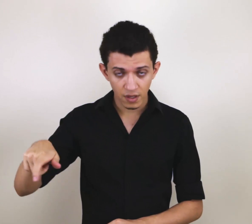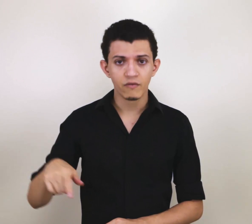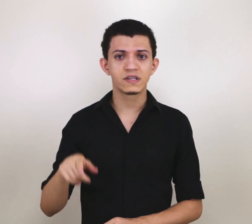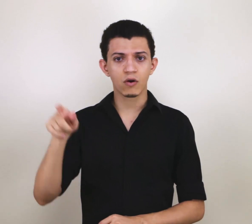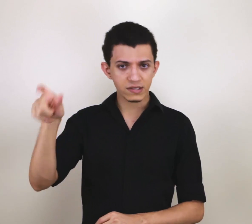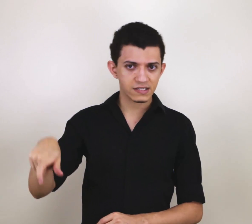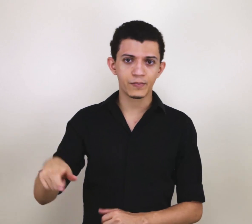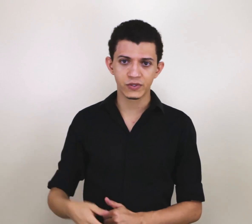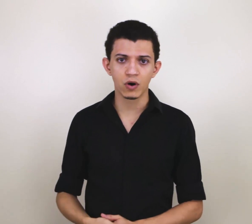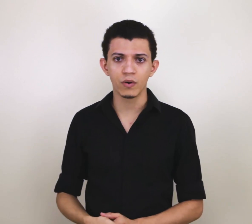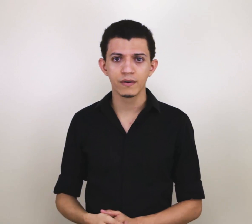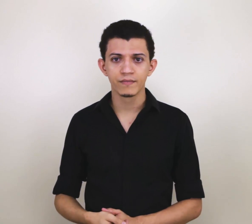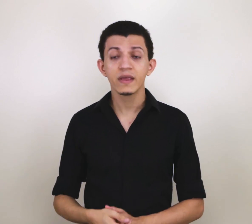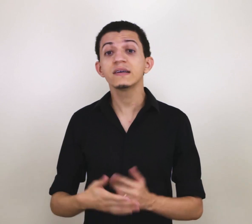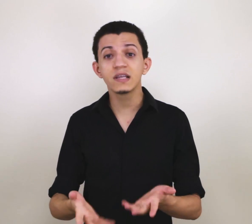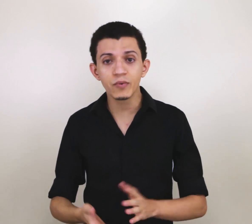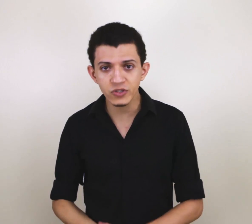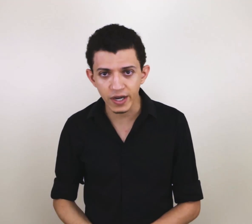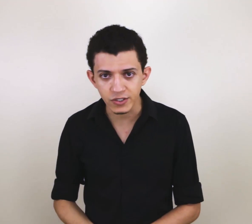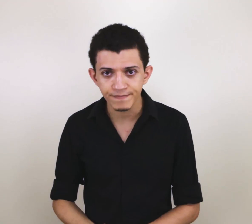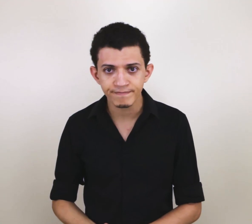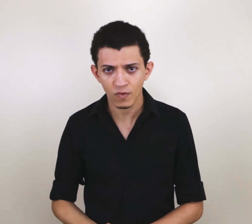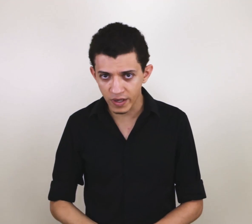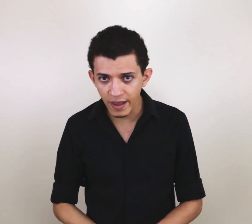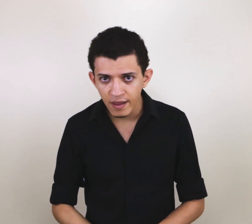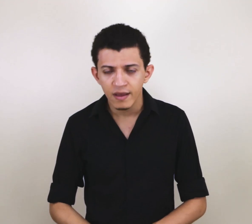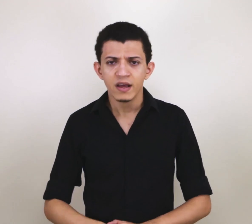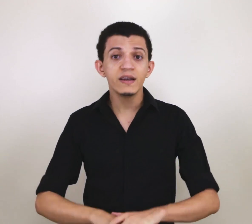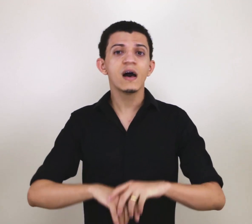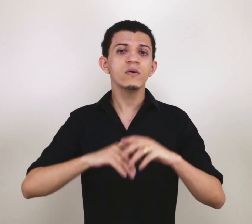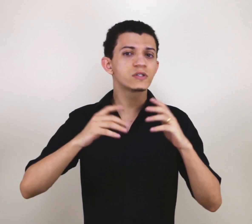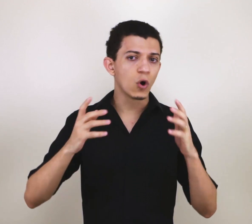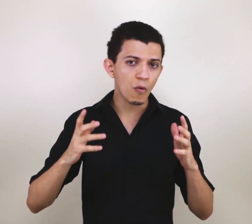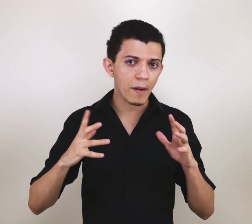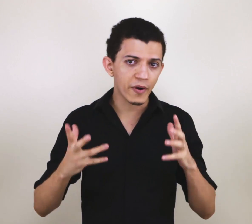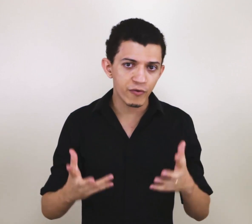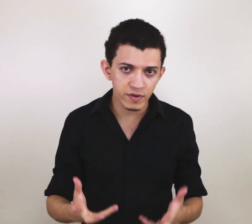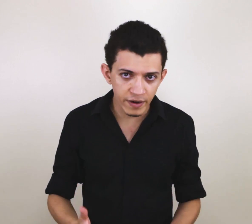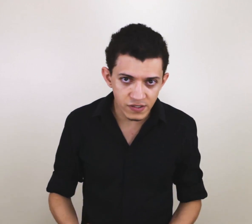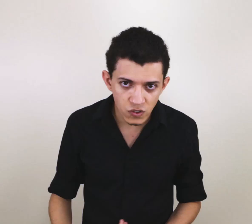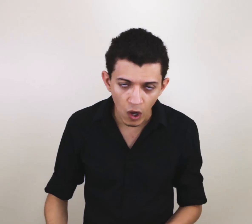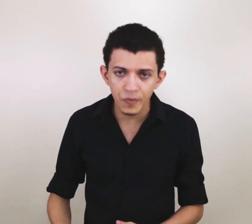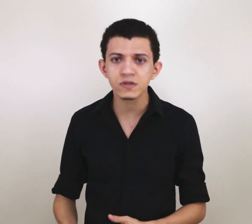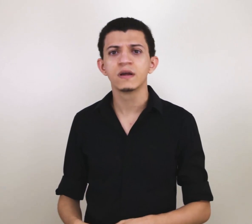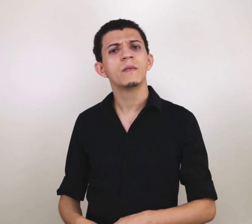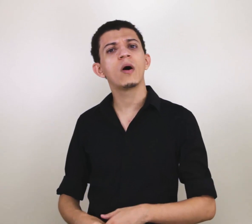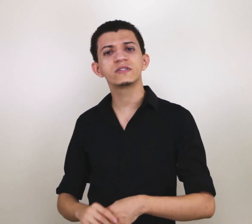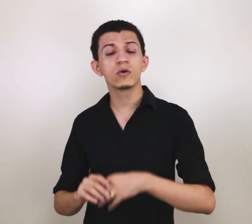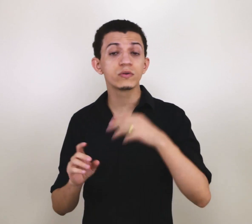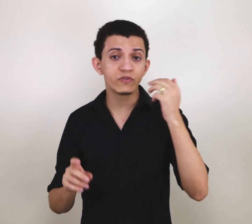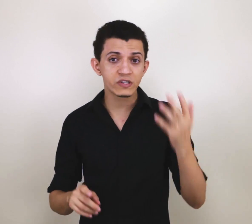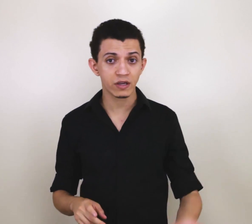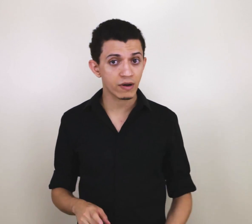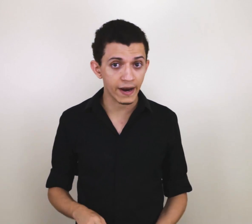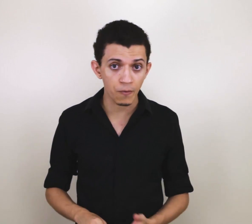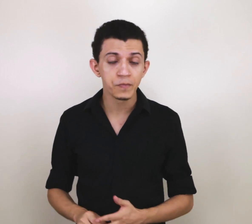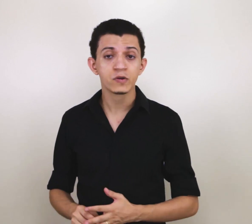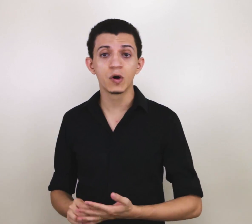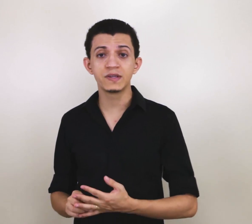Você gosta dessa pessoa? E assim por diante. Ok? Não estou me aprofundando nesses tópicos. Pode ter outros vídeos aqui no canal sobre esse